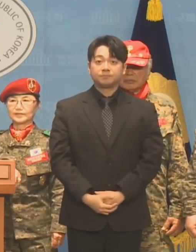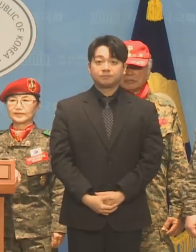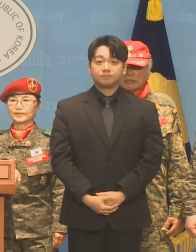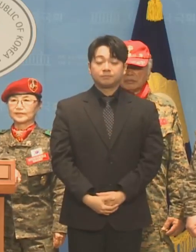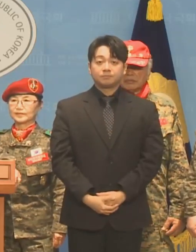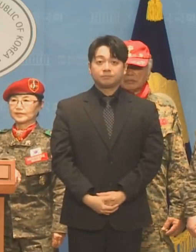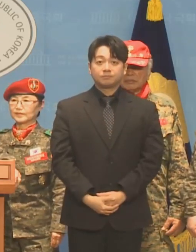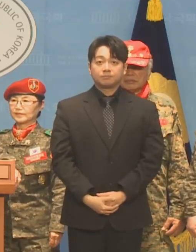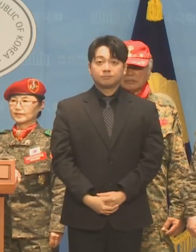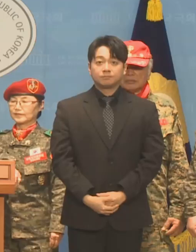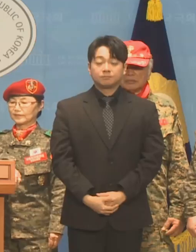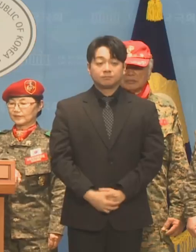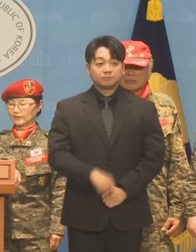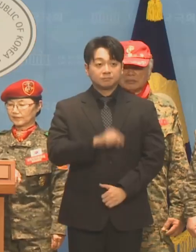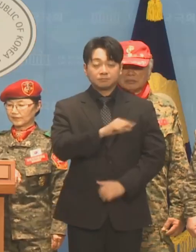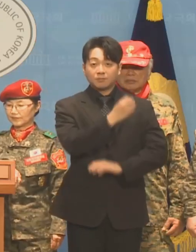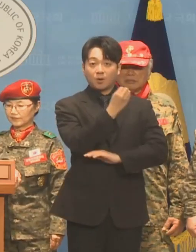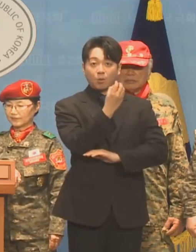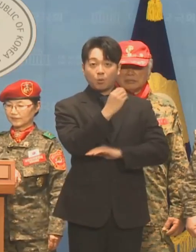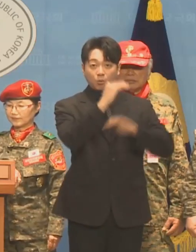어떠한 내용이 나왔느냐면